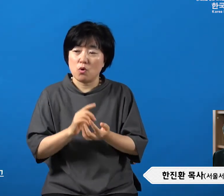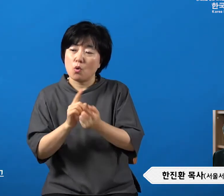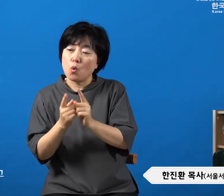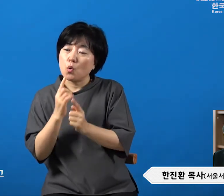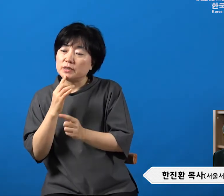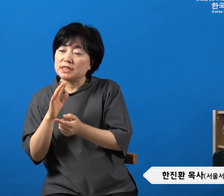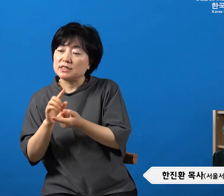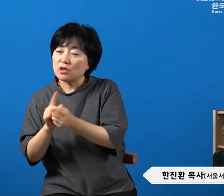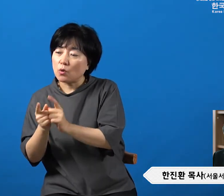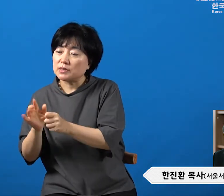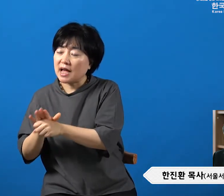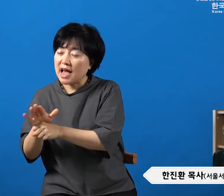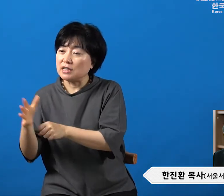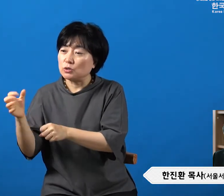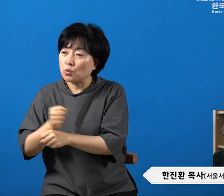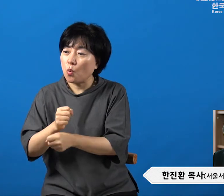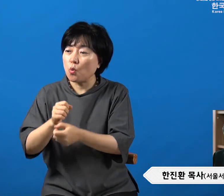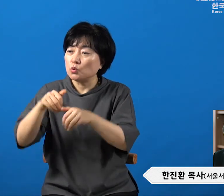서로 종노릇하라.